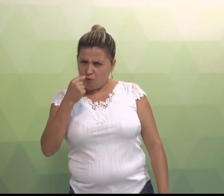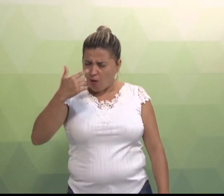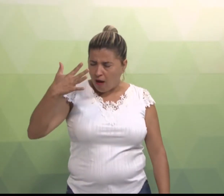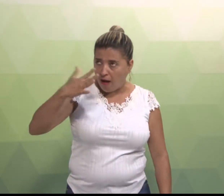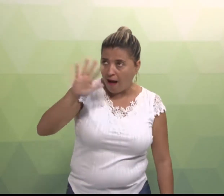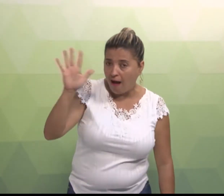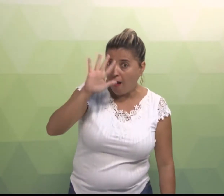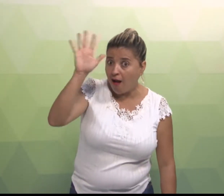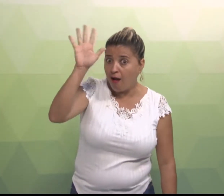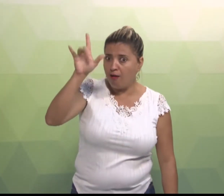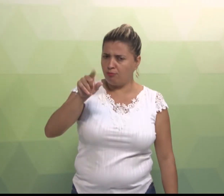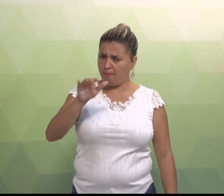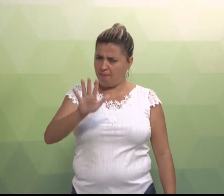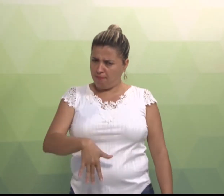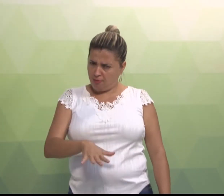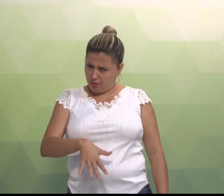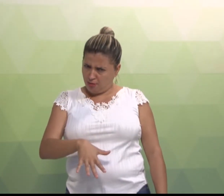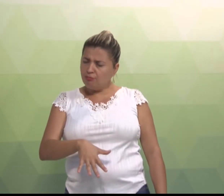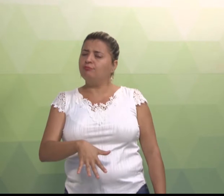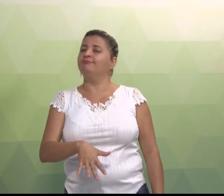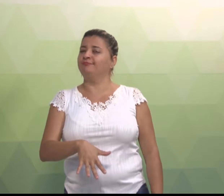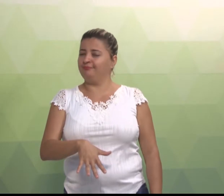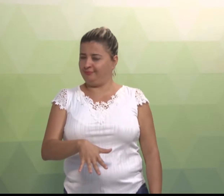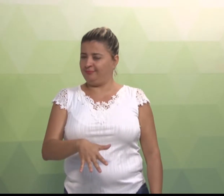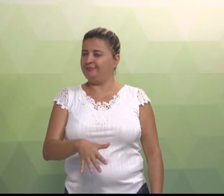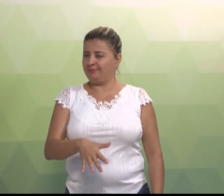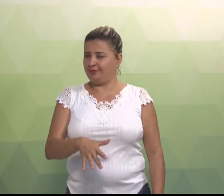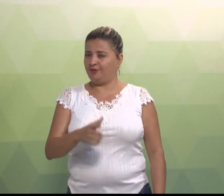Vocês viram o sinal de barato e caro?